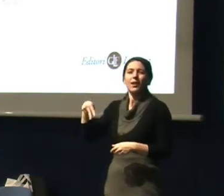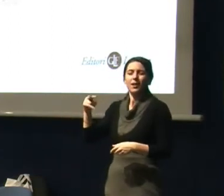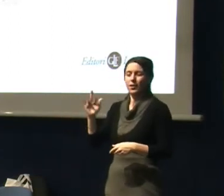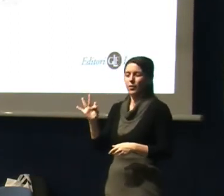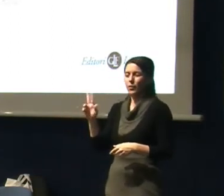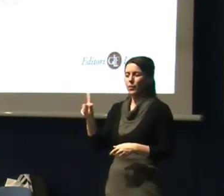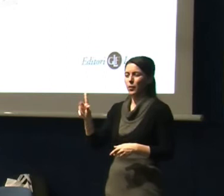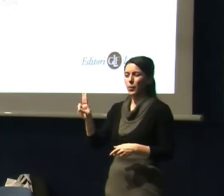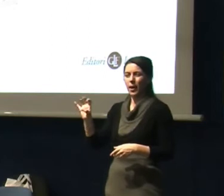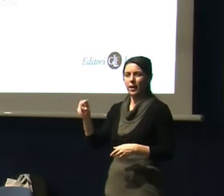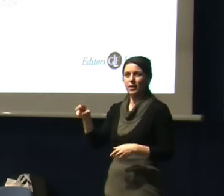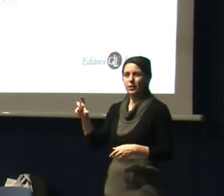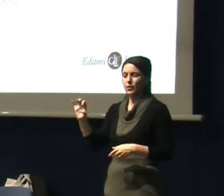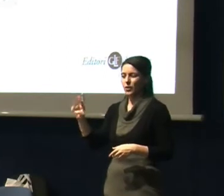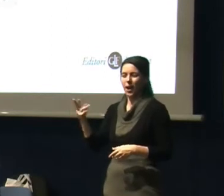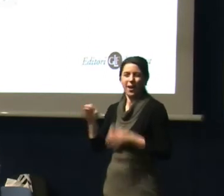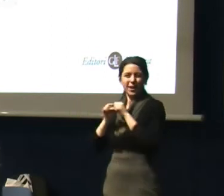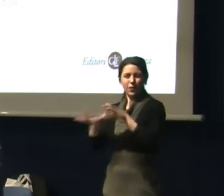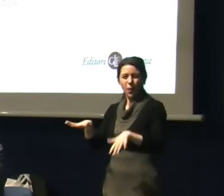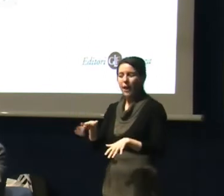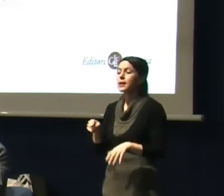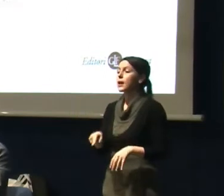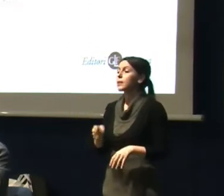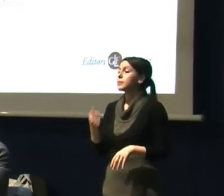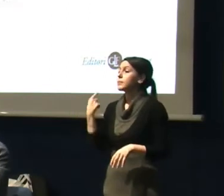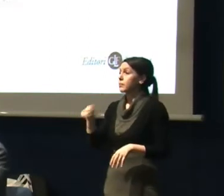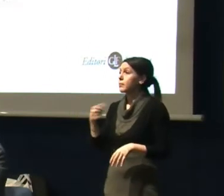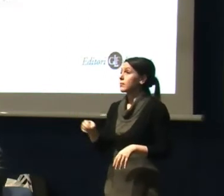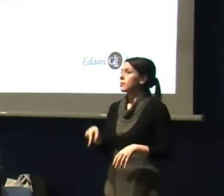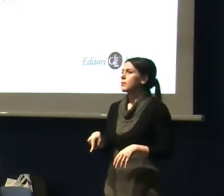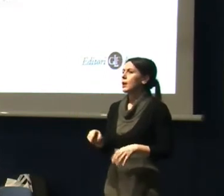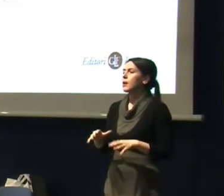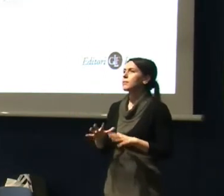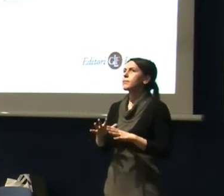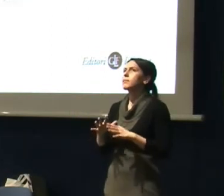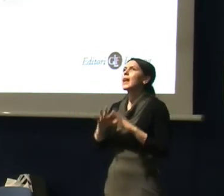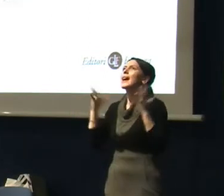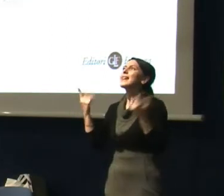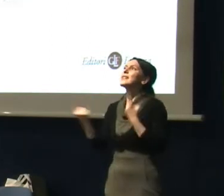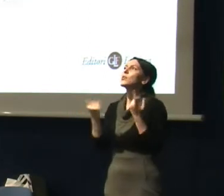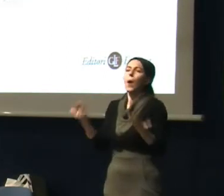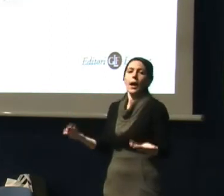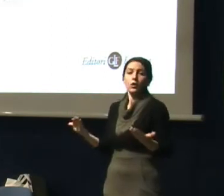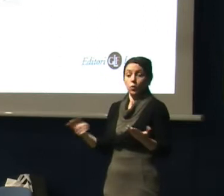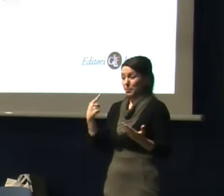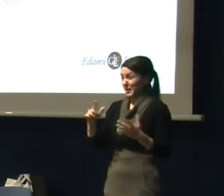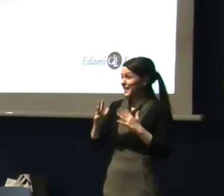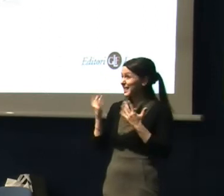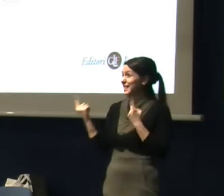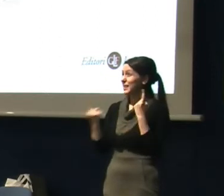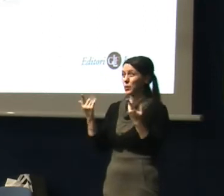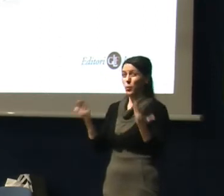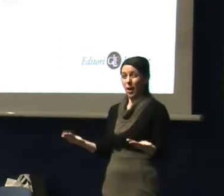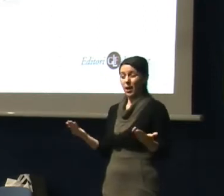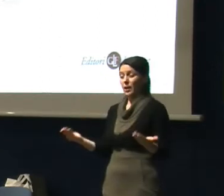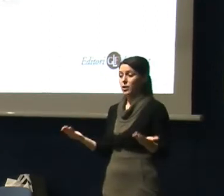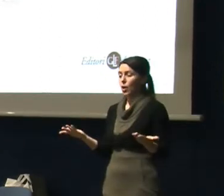dicendo quindi questo è il contesto in cui ci stiamo muovendo se il contesto è questo